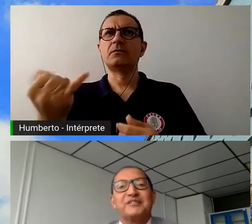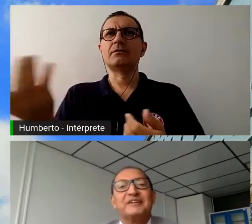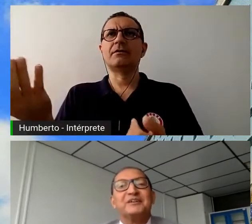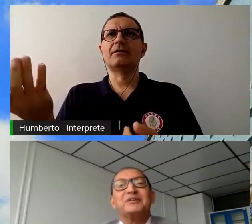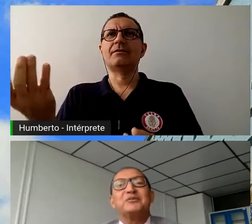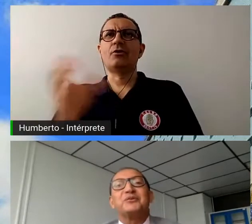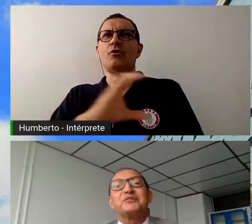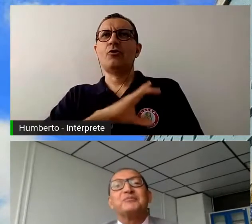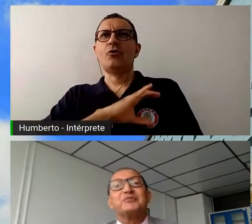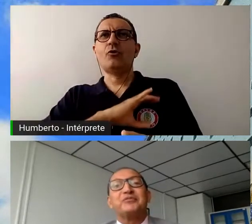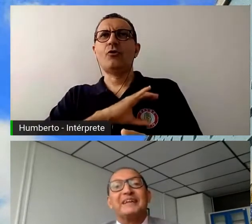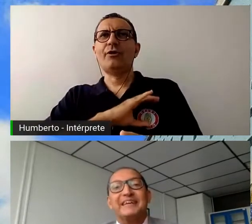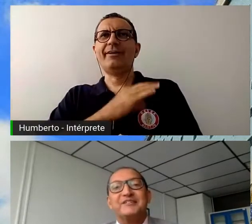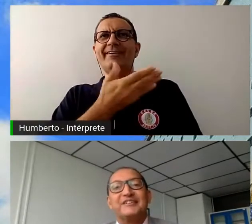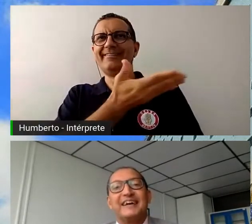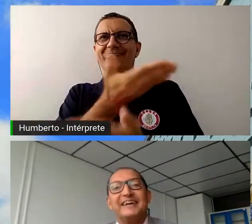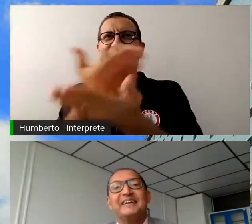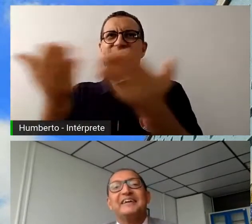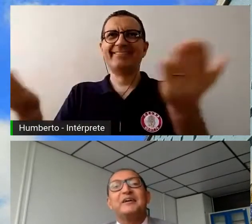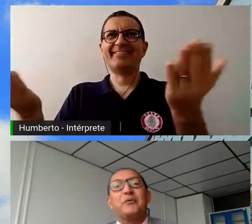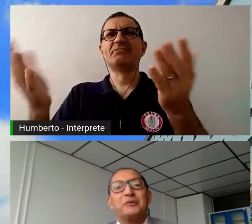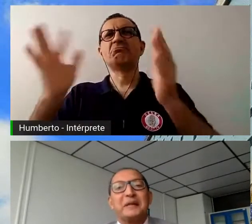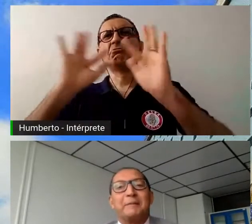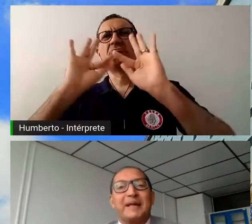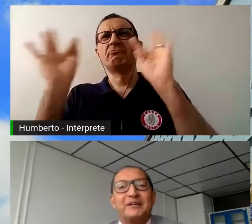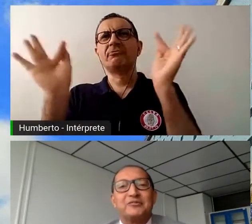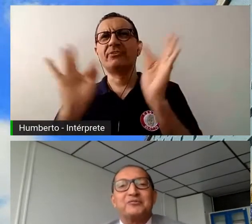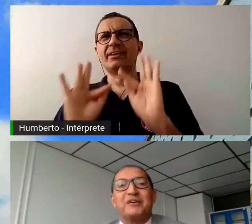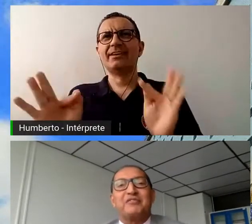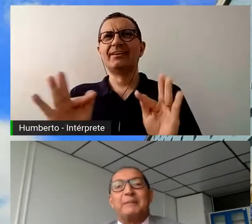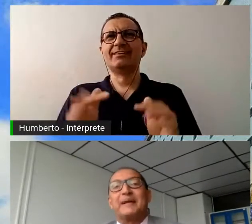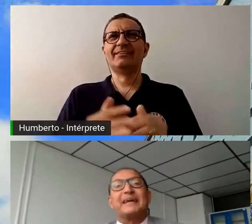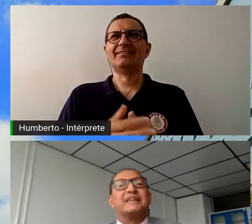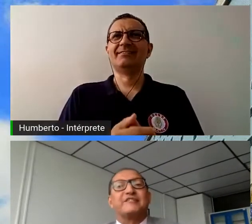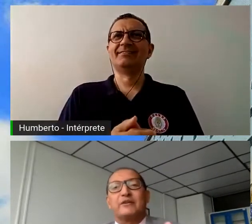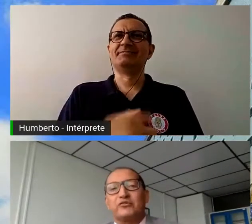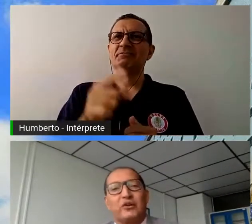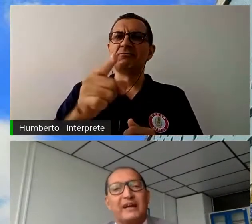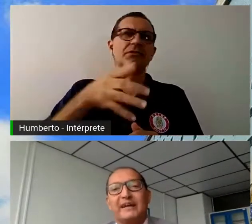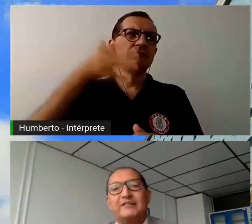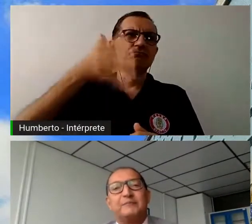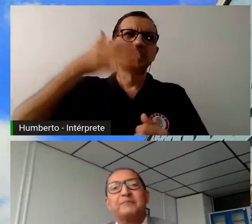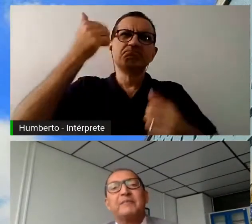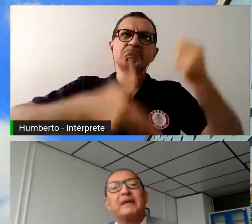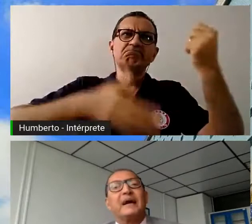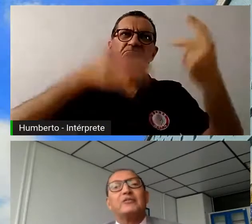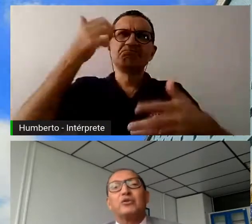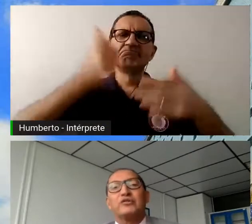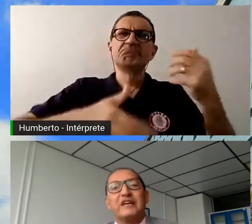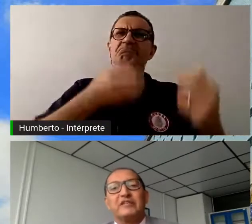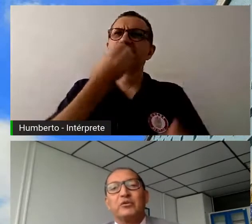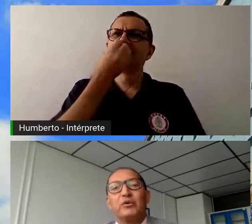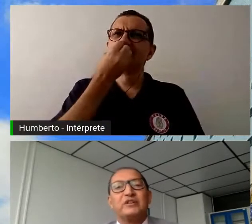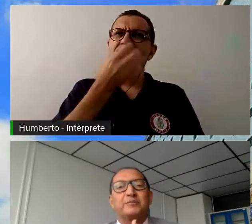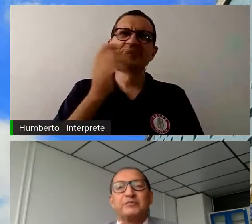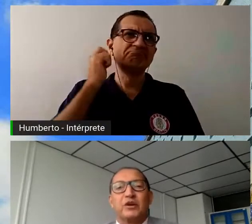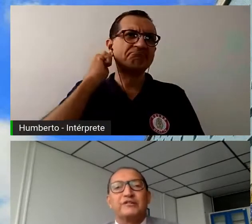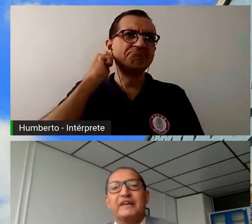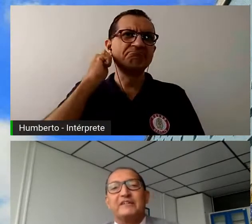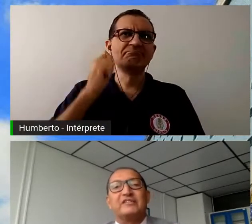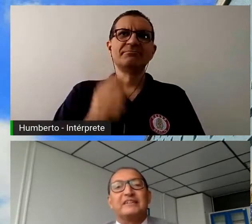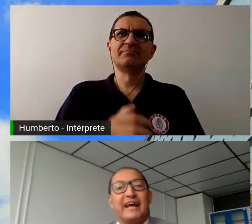aí todos muito felizes, né, contemplados com sua fala, para agradecer aos colegas, a todos os